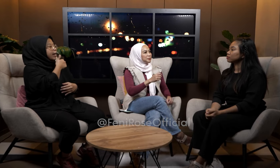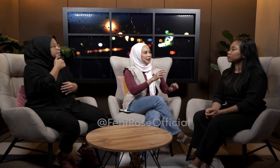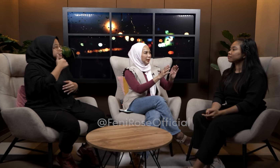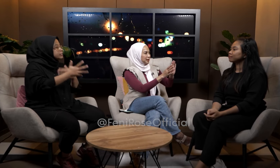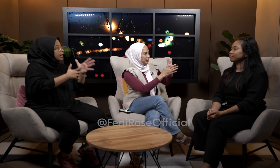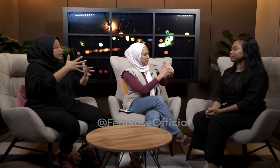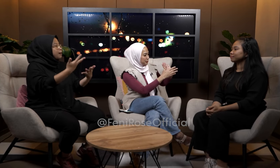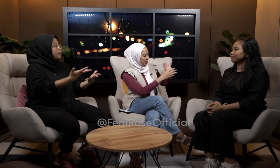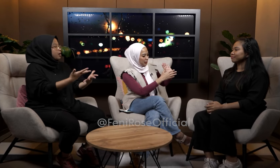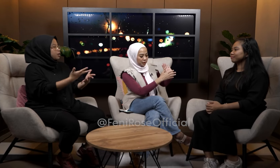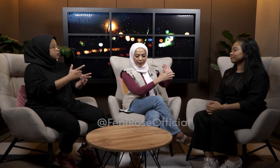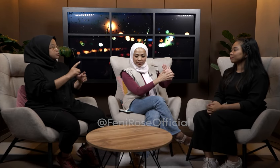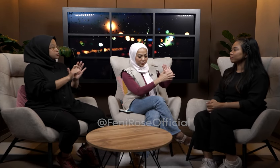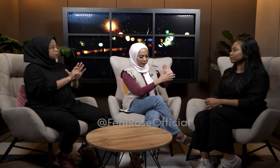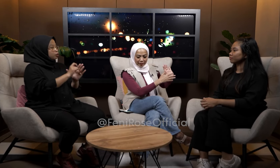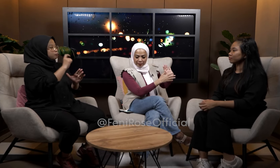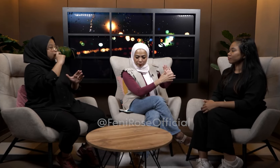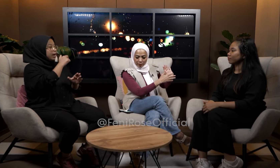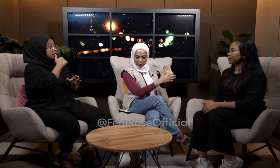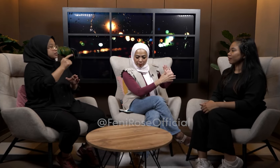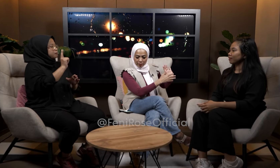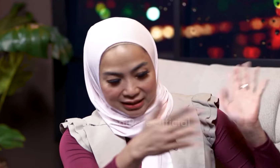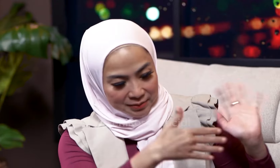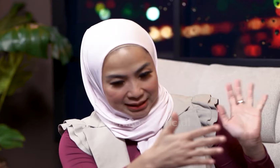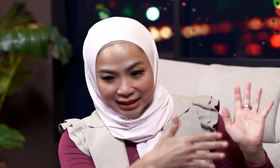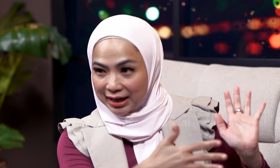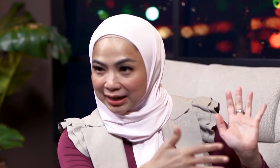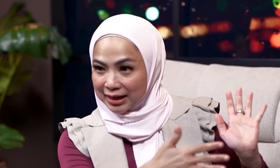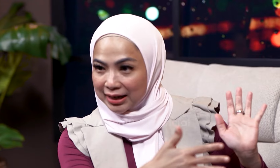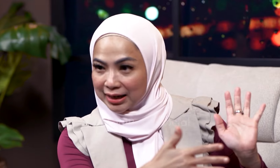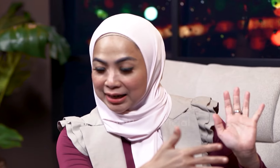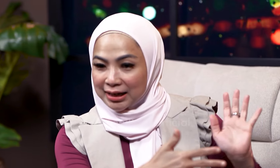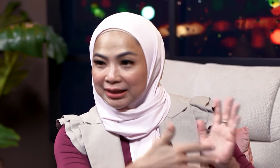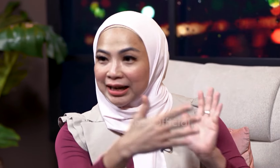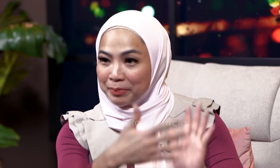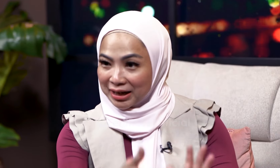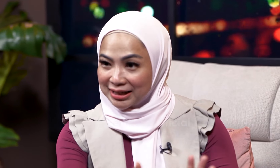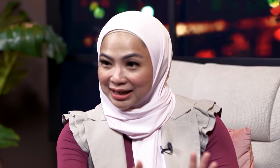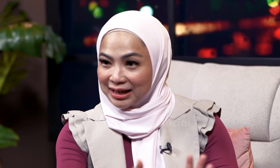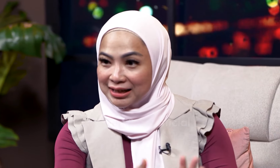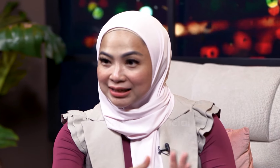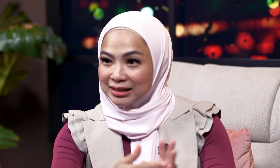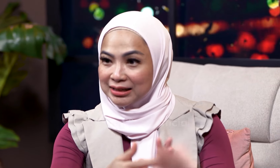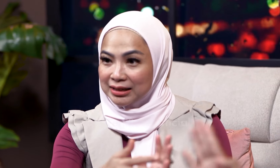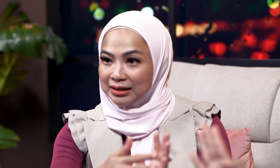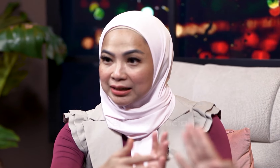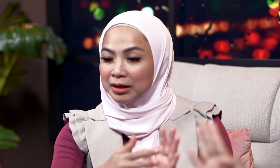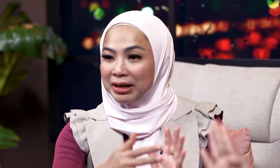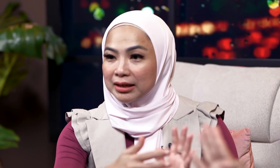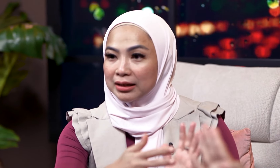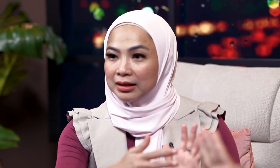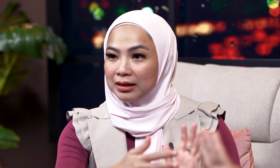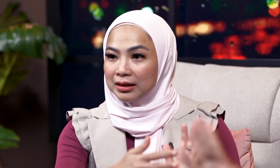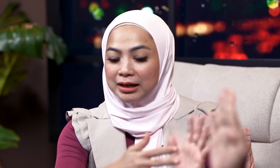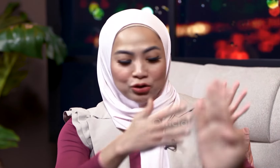misalnya Pak Anis ada di sebelah di mana sih kemarin Pak Anis Pak anisis di sebelah sini k sebelah kiri tengahnya Pak Ganjar Pak Ganjar eh ehalik